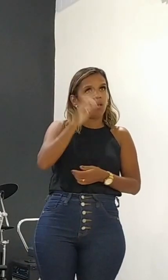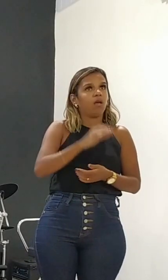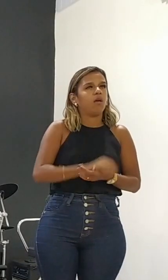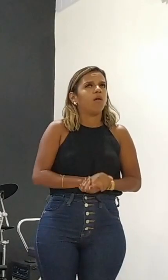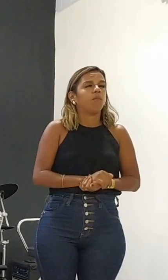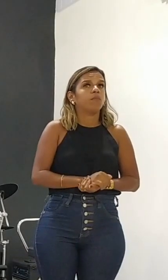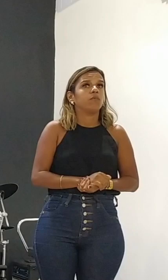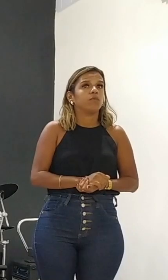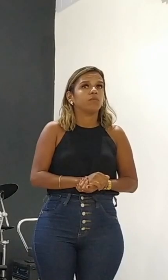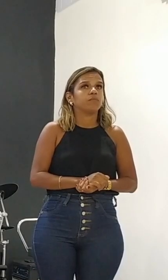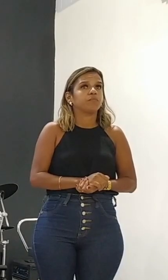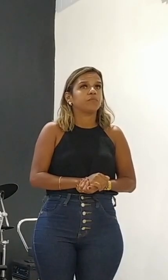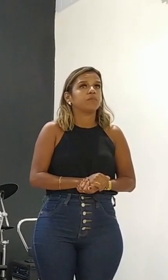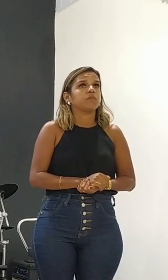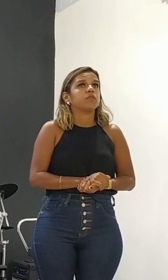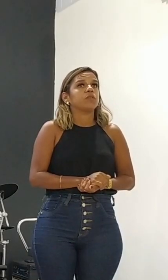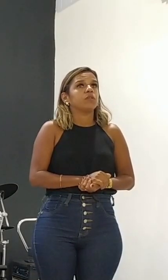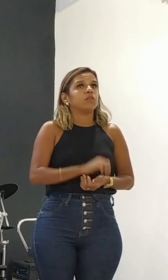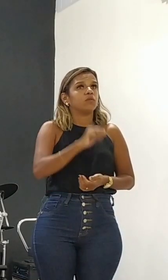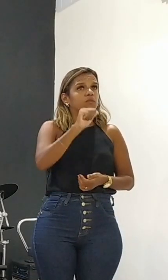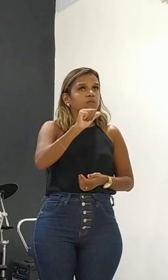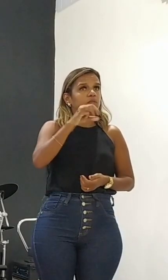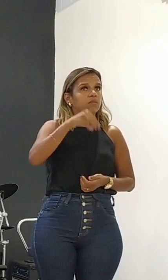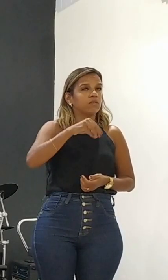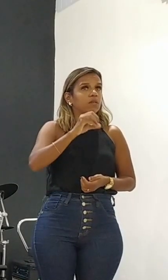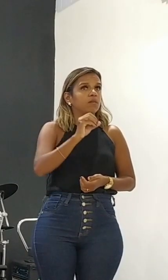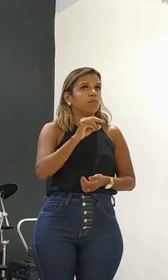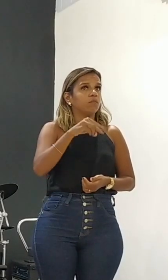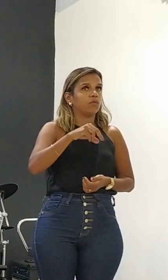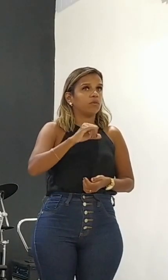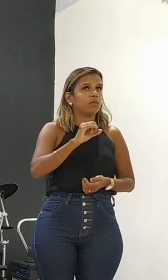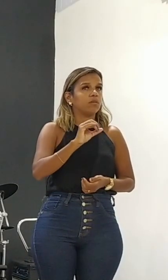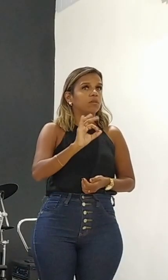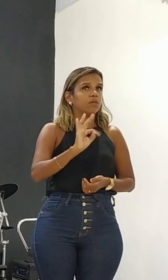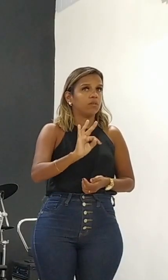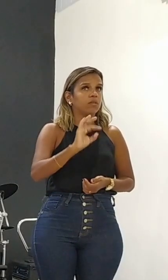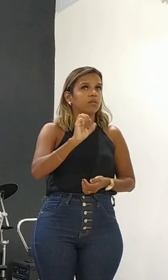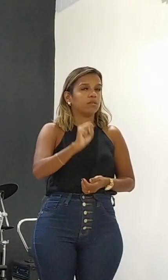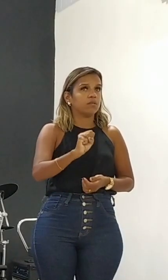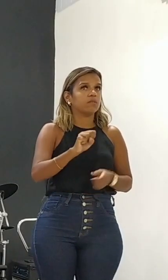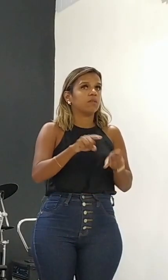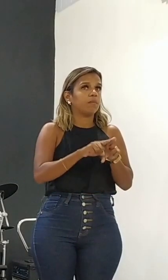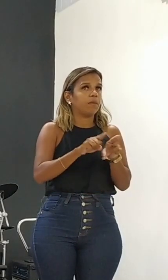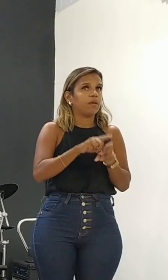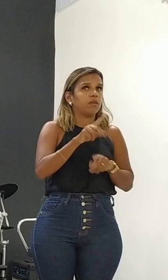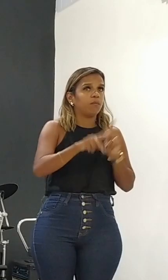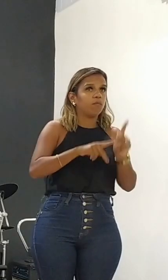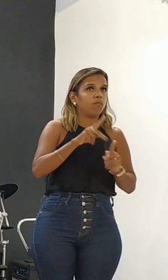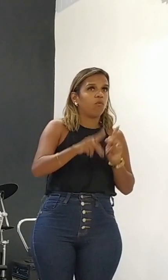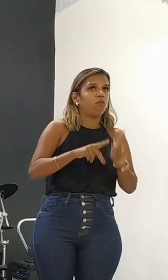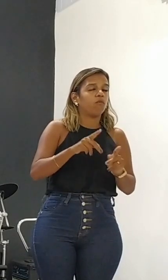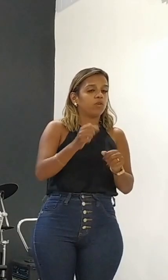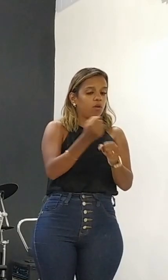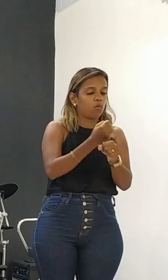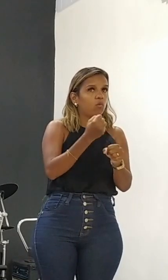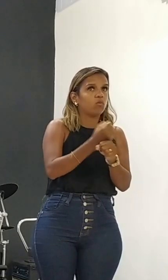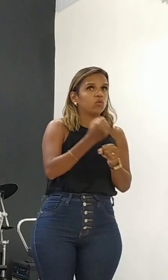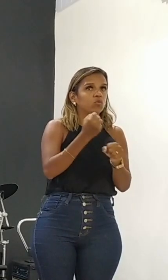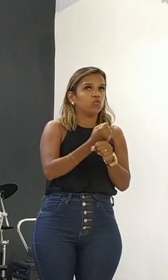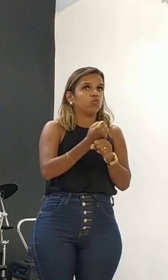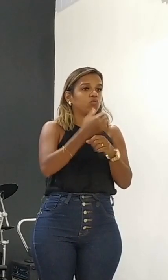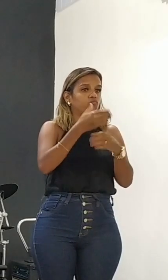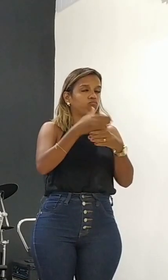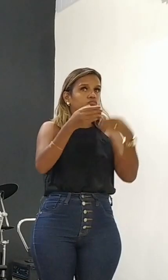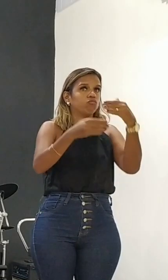os amonitas, e os asidonitas, que tanto ia crescendo a reparação dos muros de Jerusalém, que já